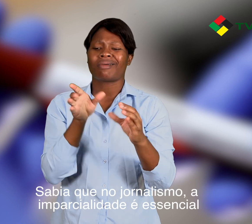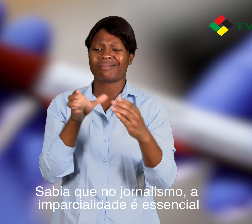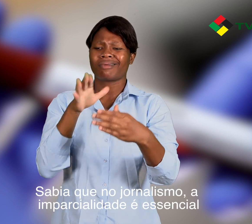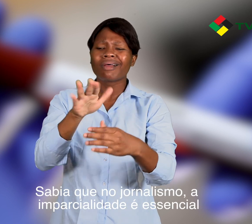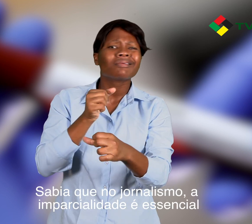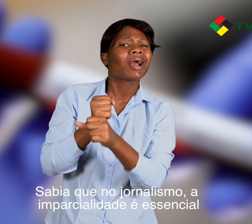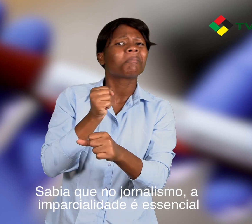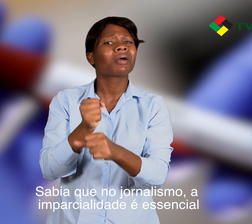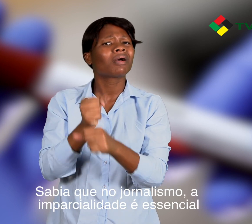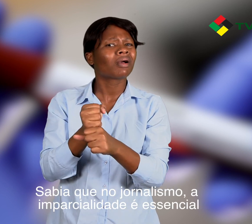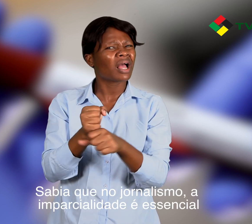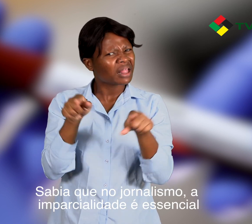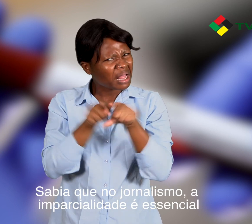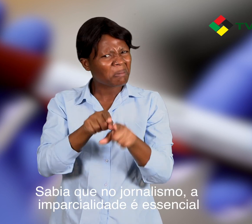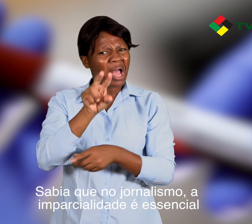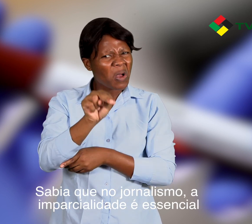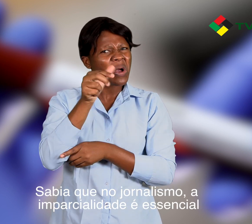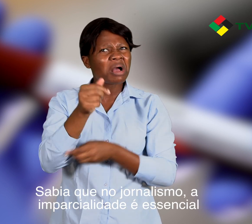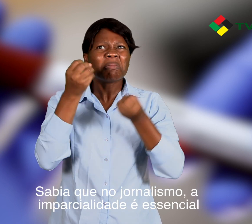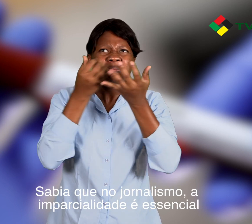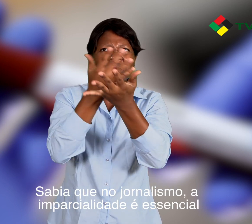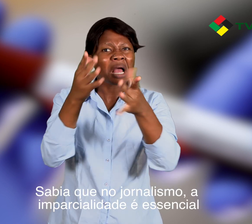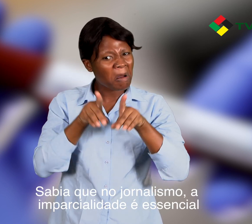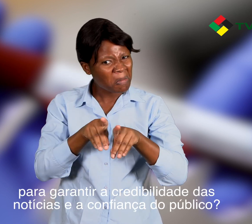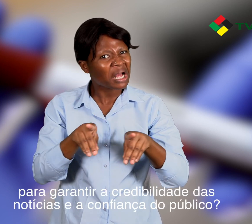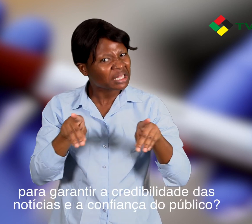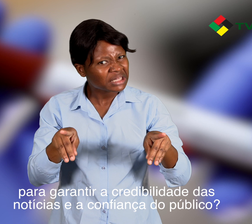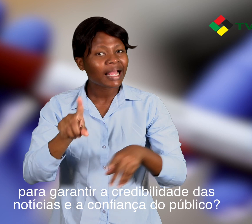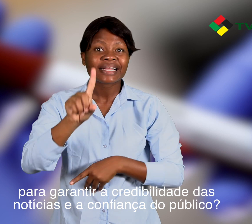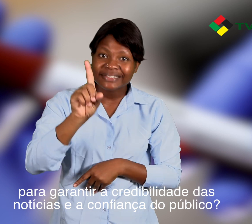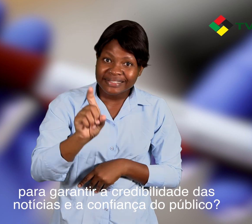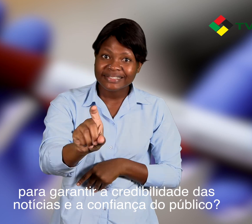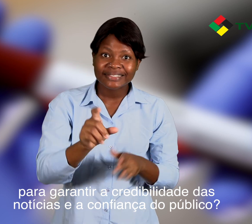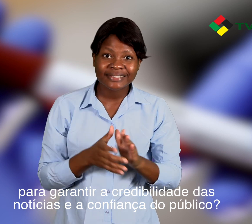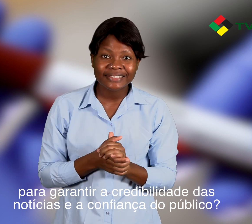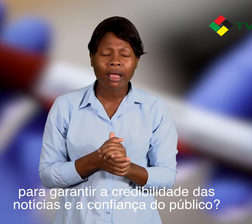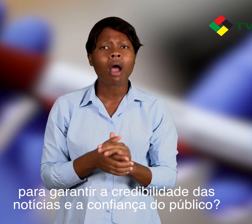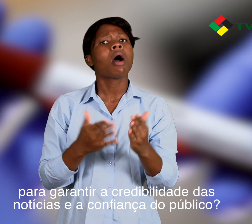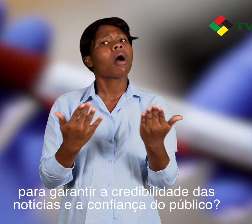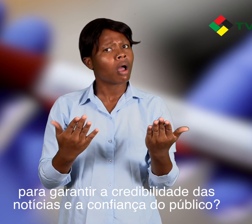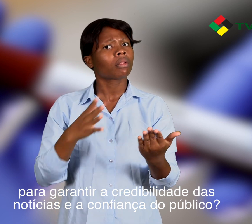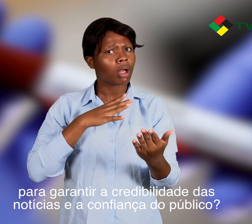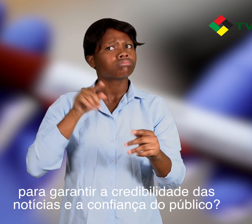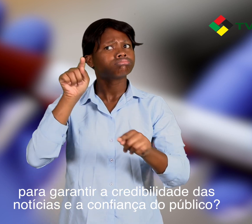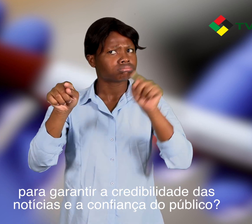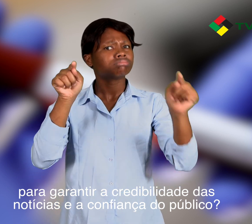Sabia que, no jornalismo, a imparcialidade é essencial para garantir a credibilidade das notícias e a confiança do público?